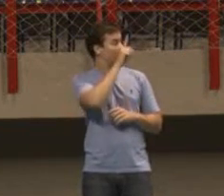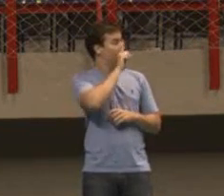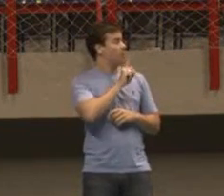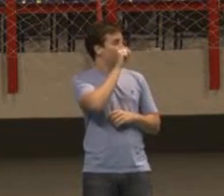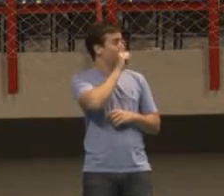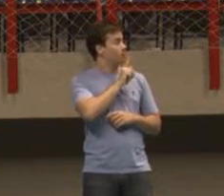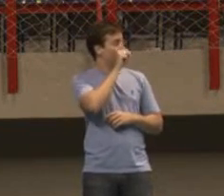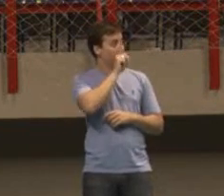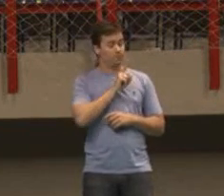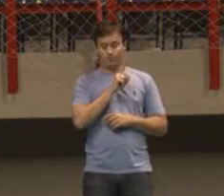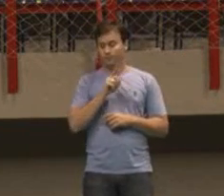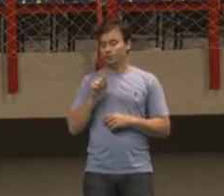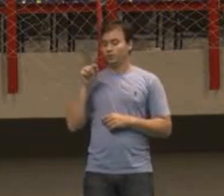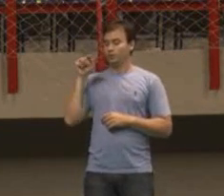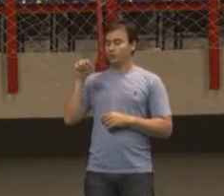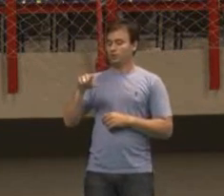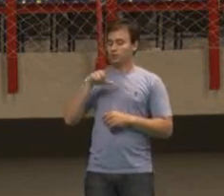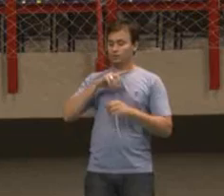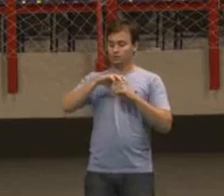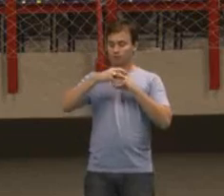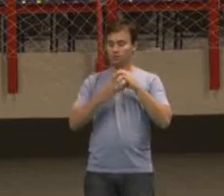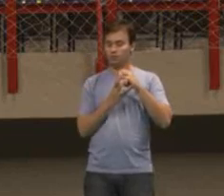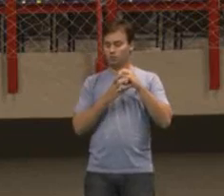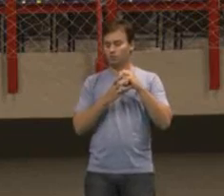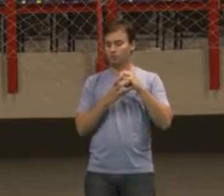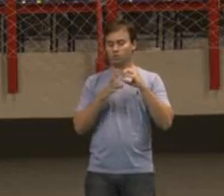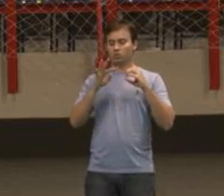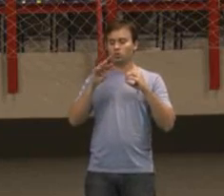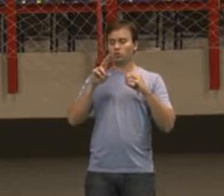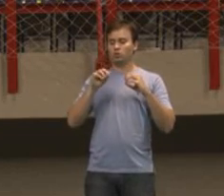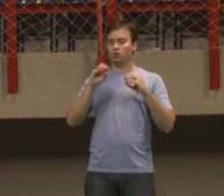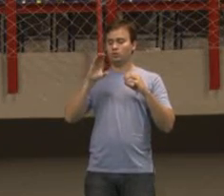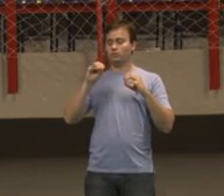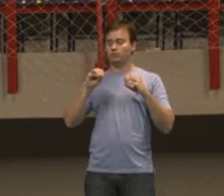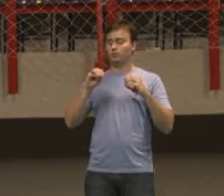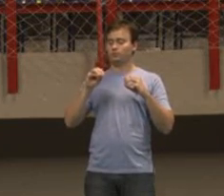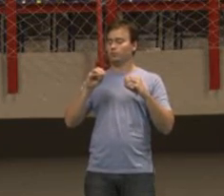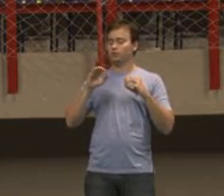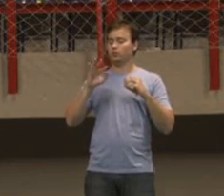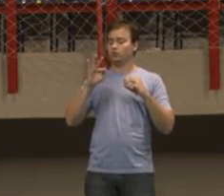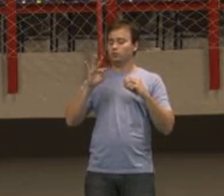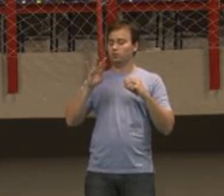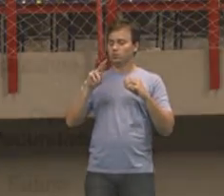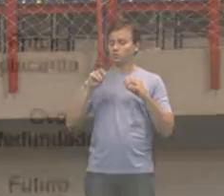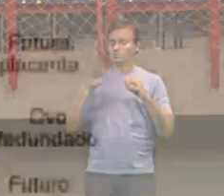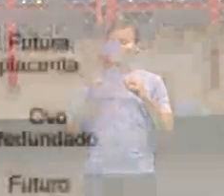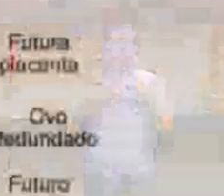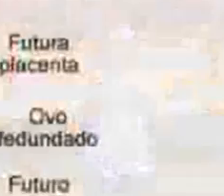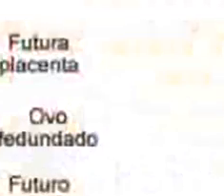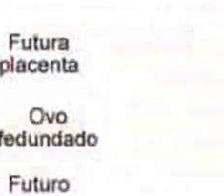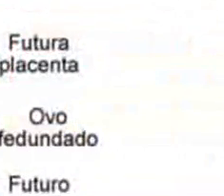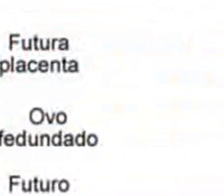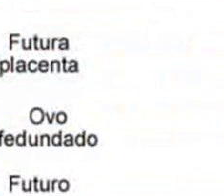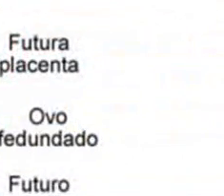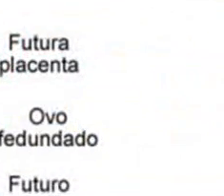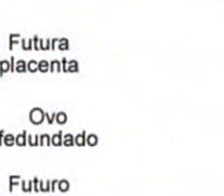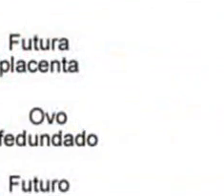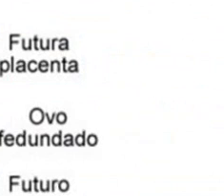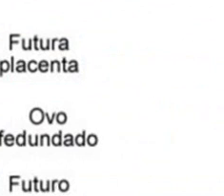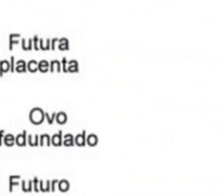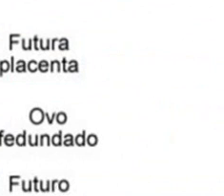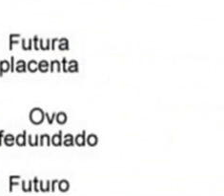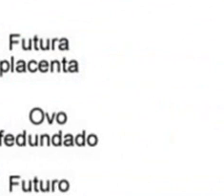chamadas trofoblasto. Eu tenho que saber o nome? Não. Basta saber o seguinte: essas células que